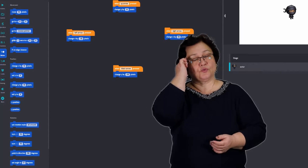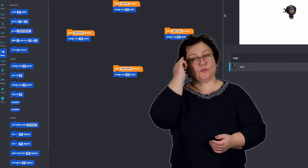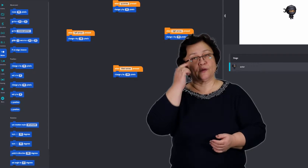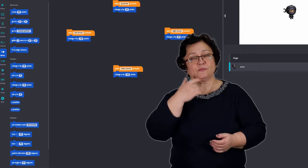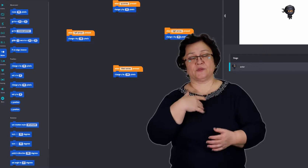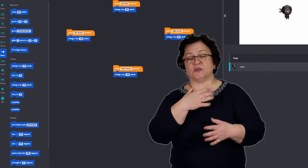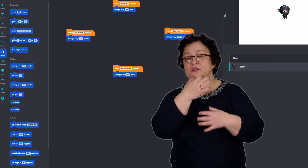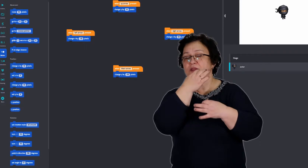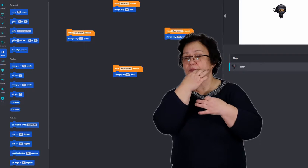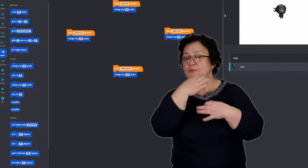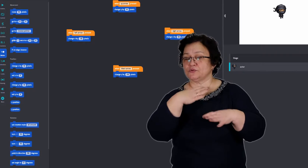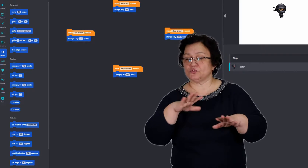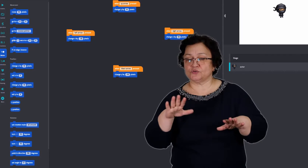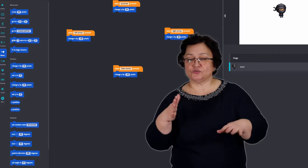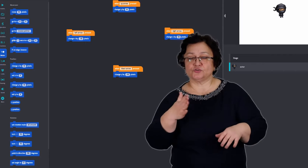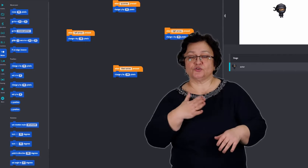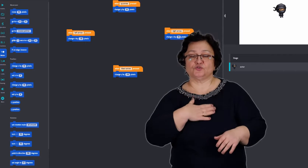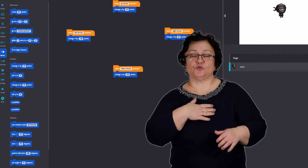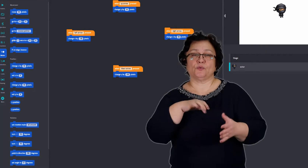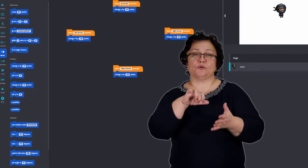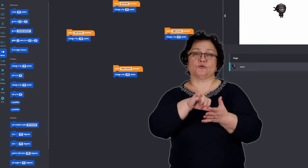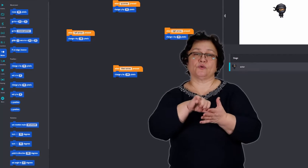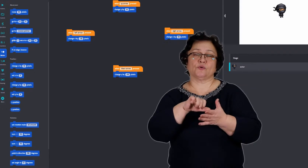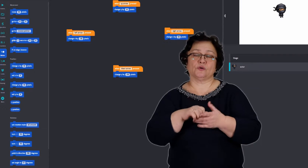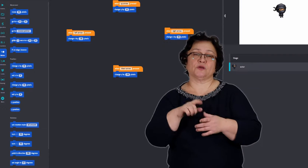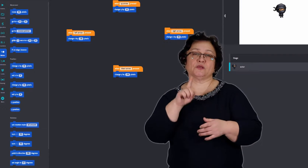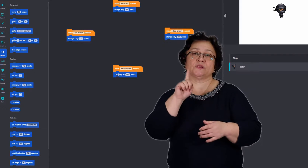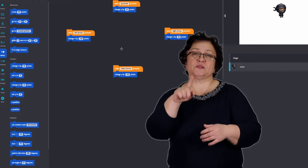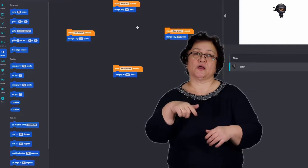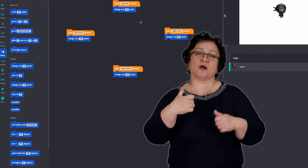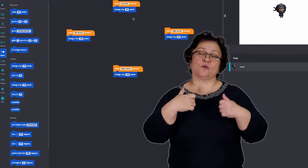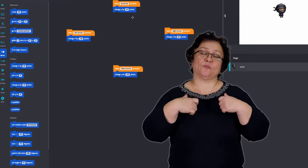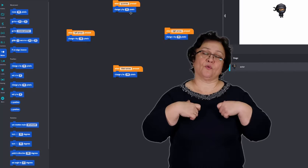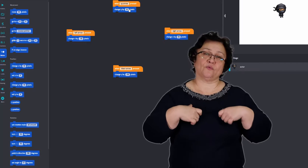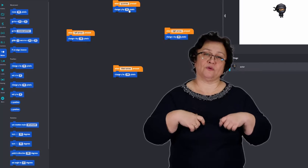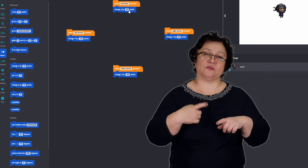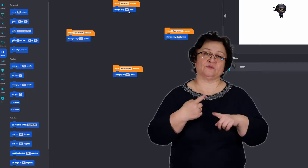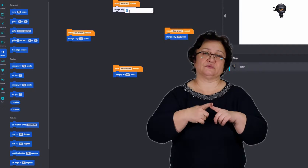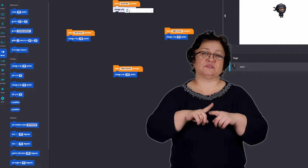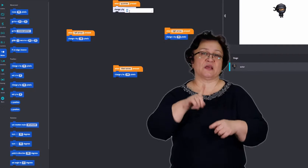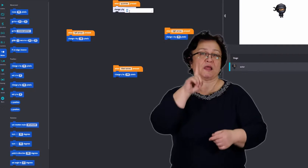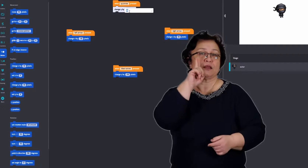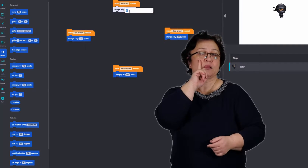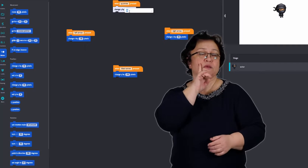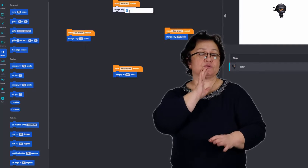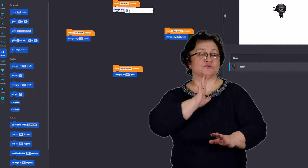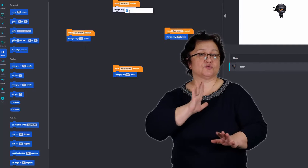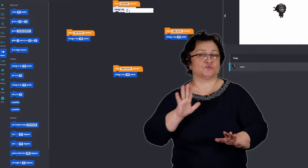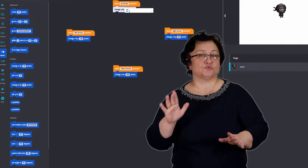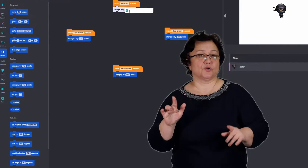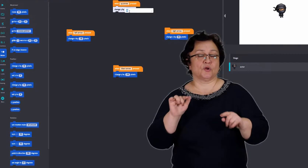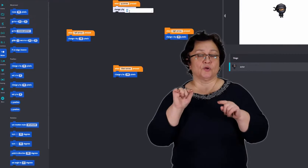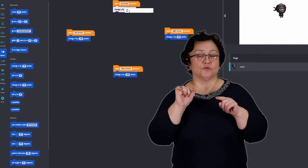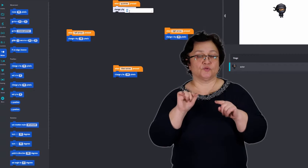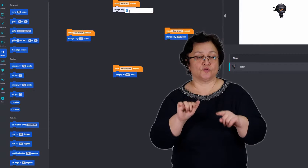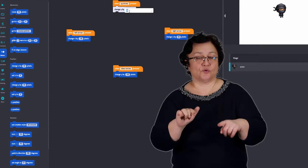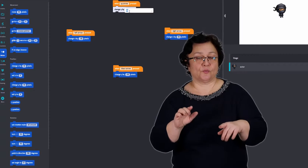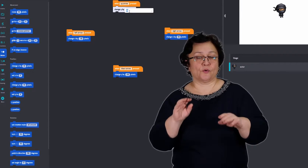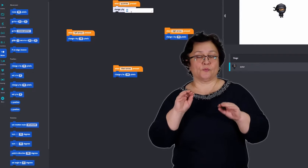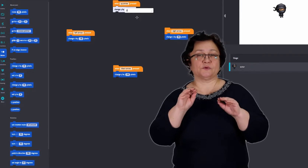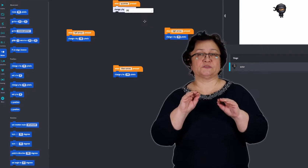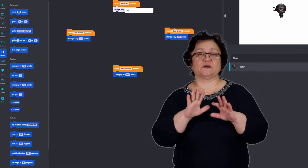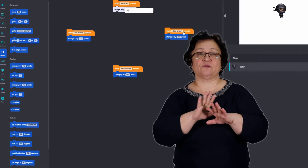що мій персонаж рухається так повільно. Це незручно. Тому я поставлю не 10